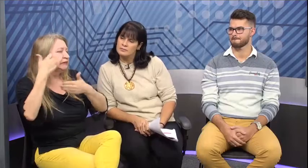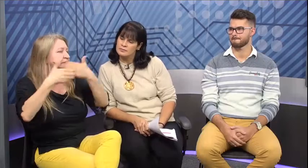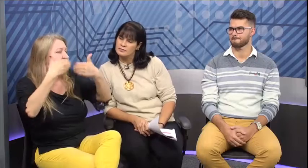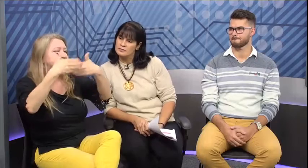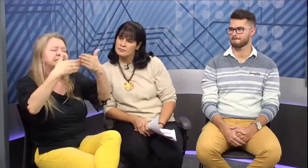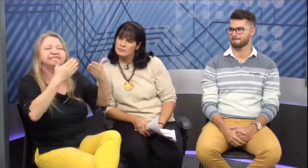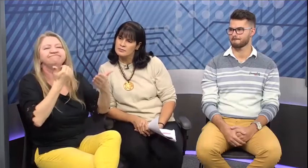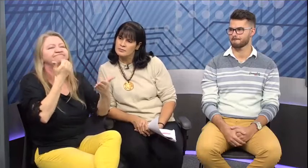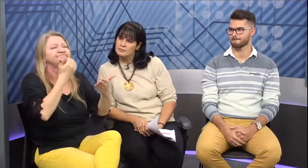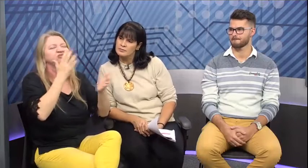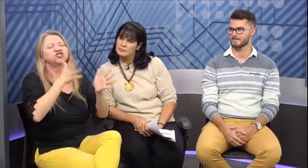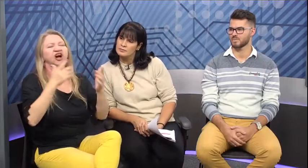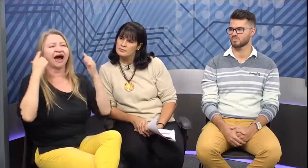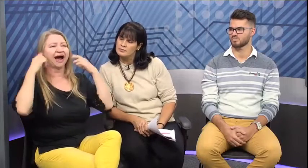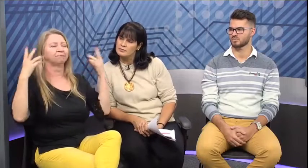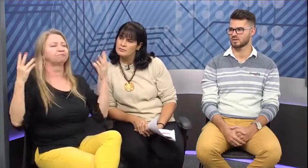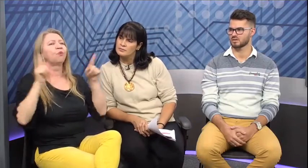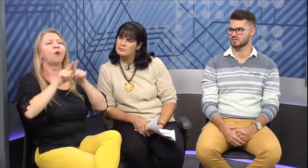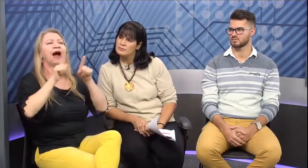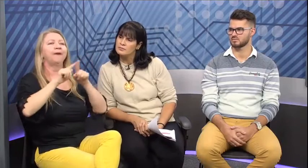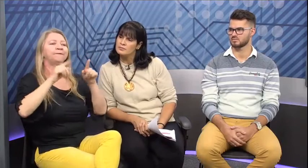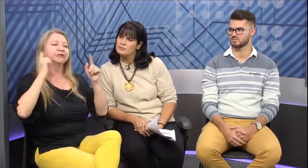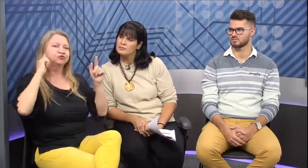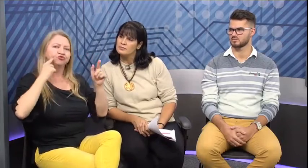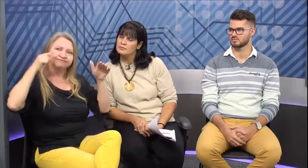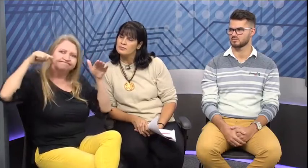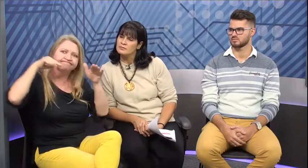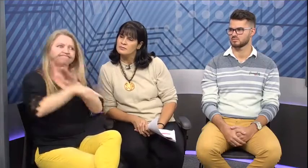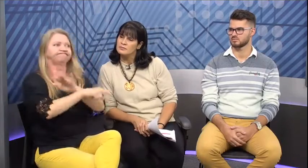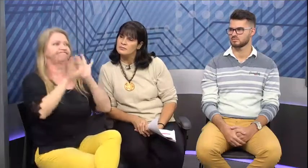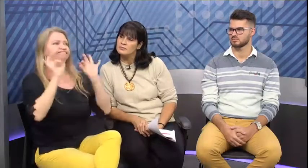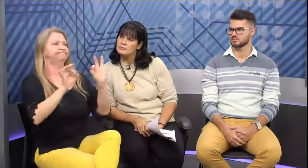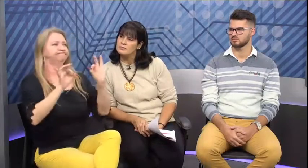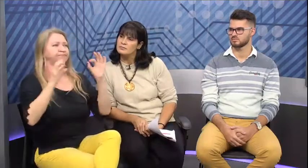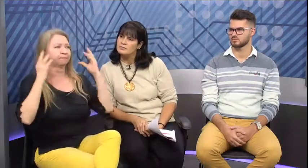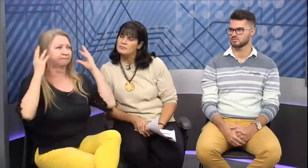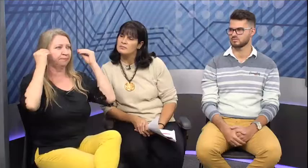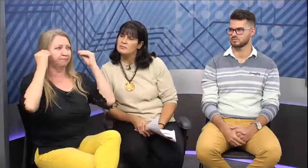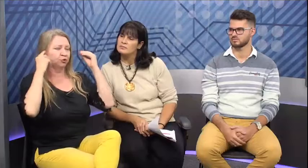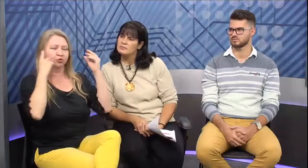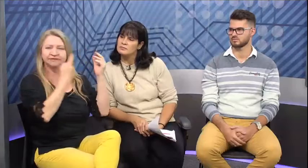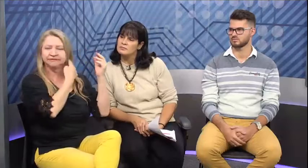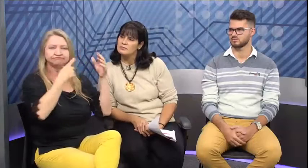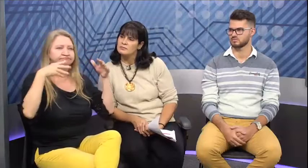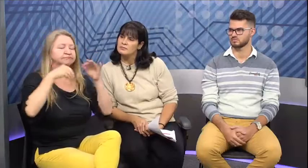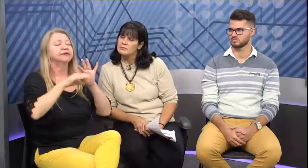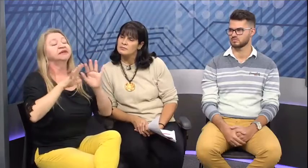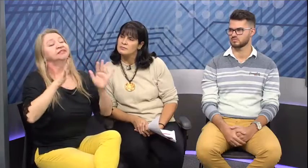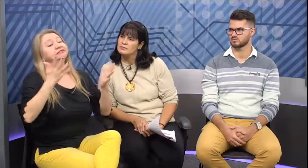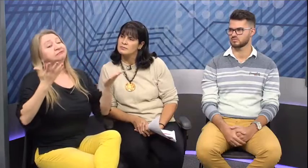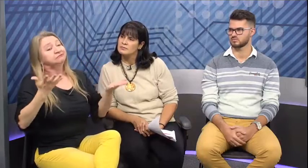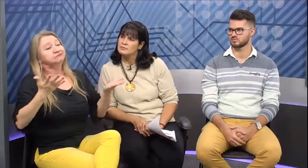consultas, vários testes auditivos, e aí foi identificado que eu estava com uma perda auditiva profunda